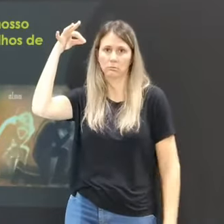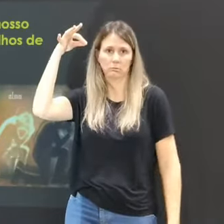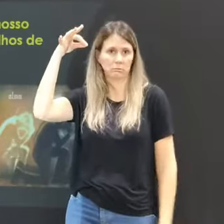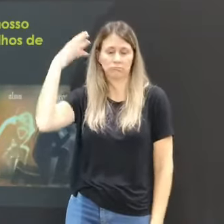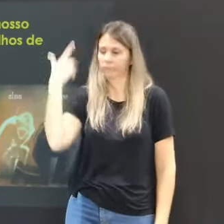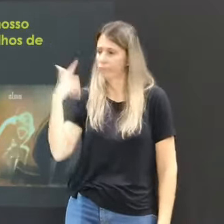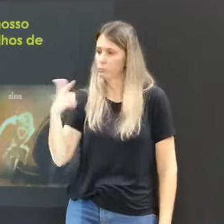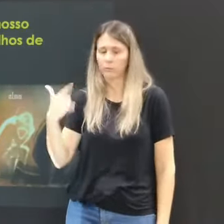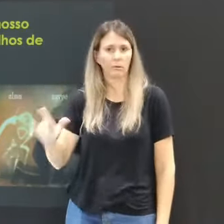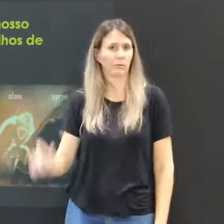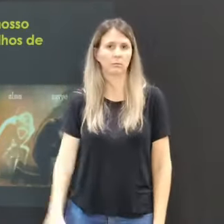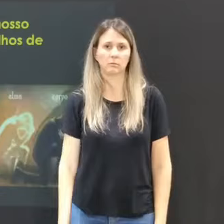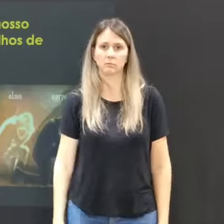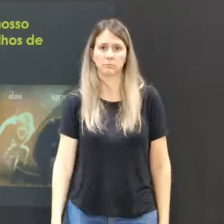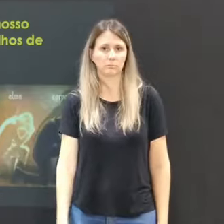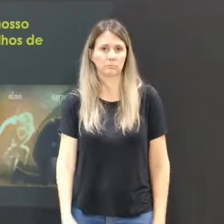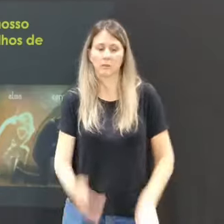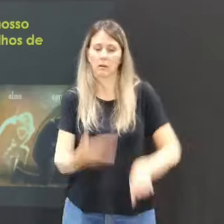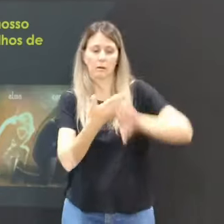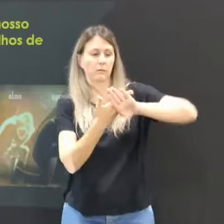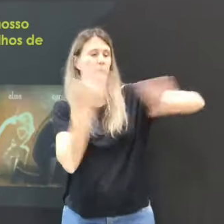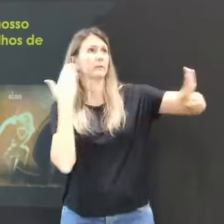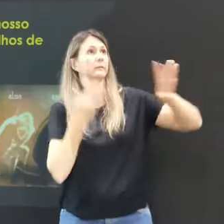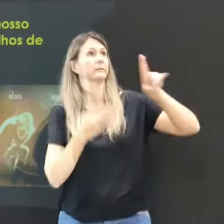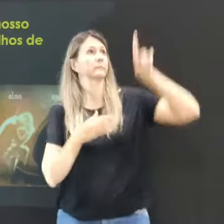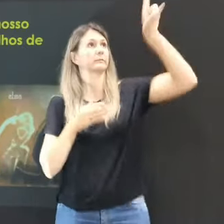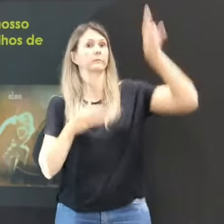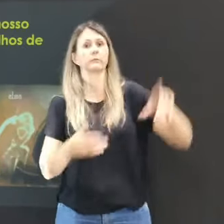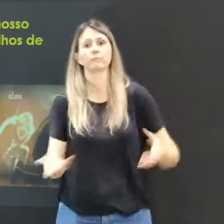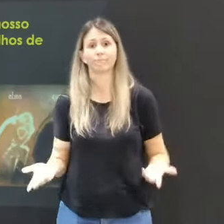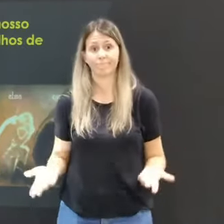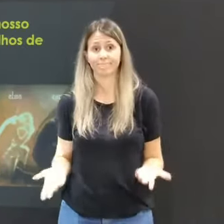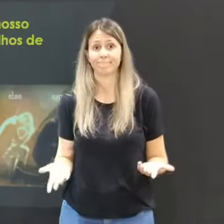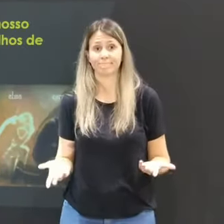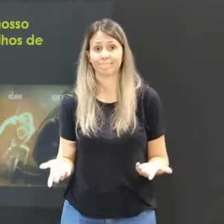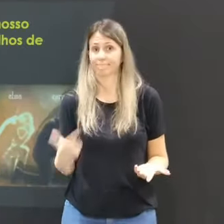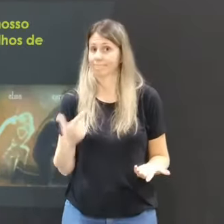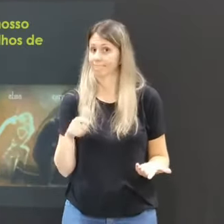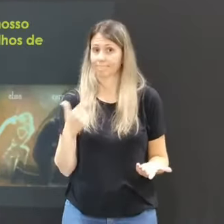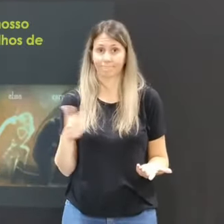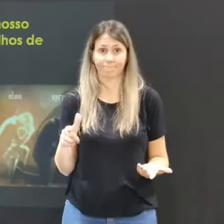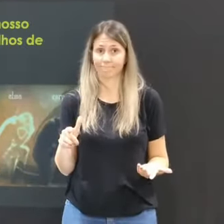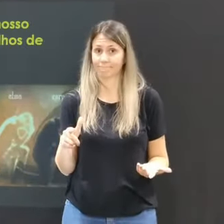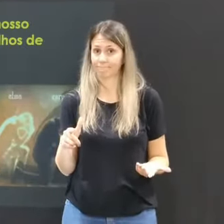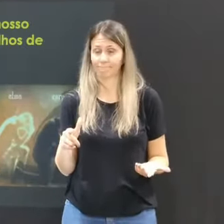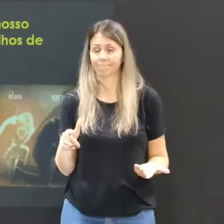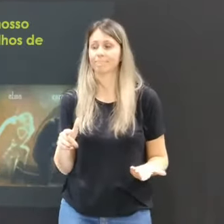ainda. Ela não tem o Espírito Santo de Deus. Ela está afastada de Deus.